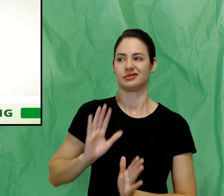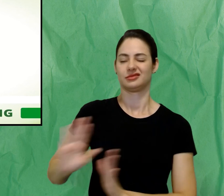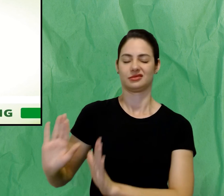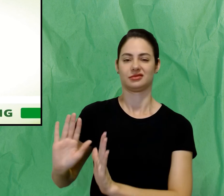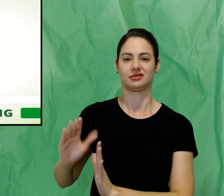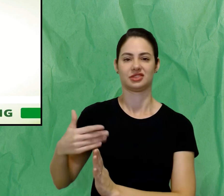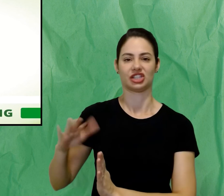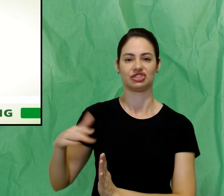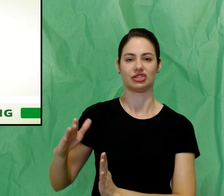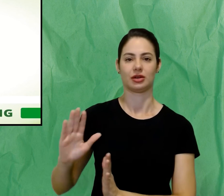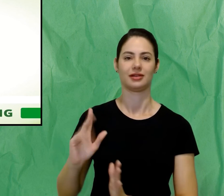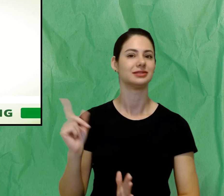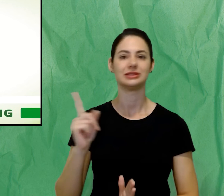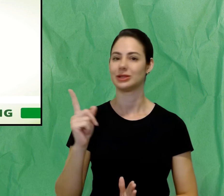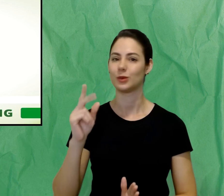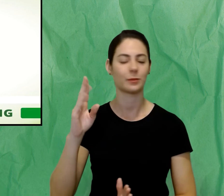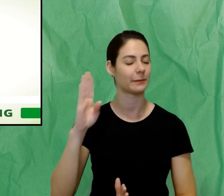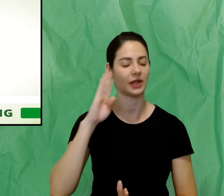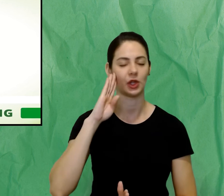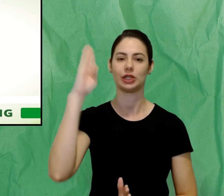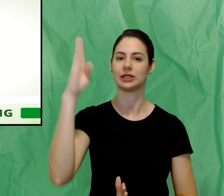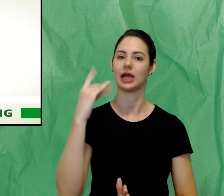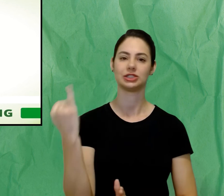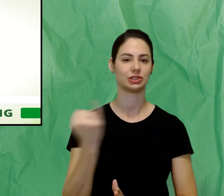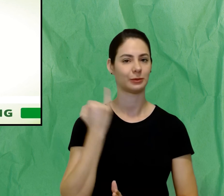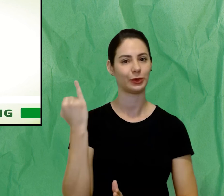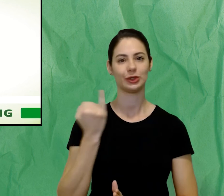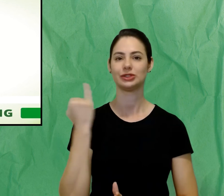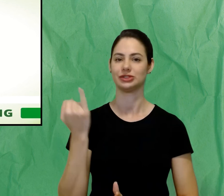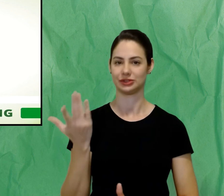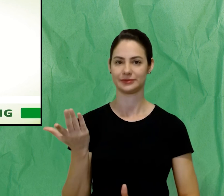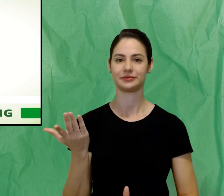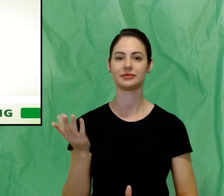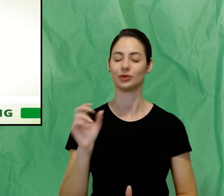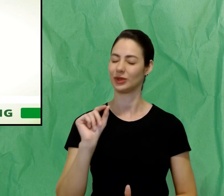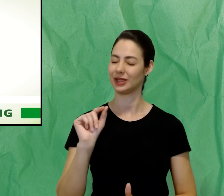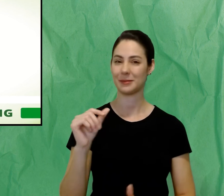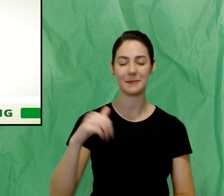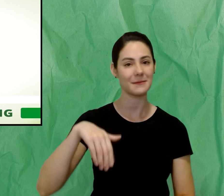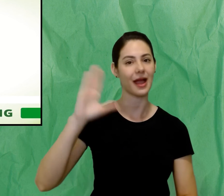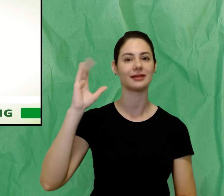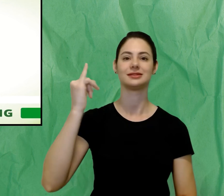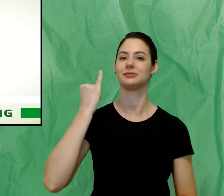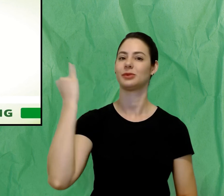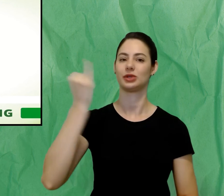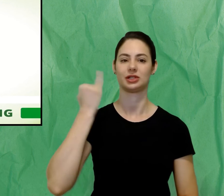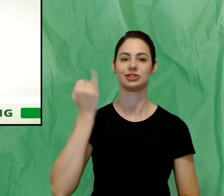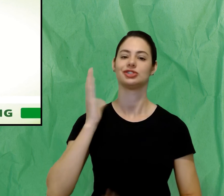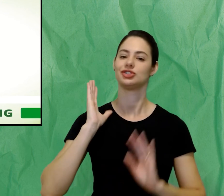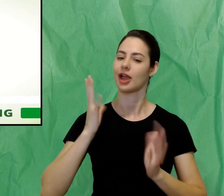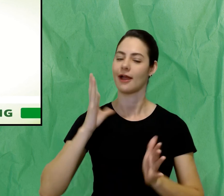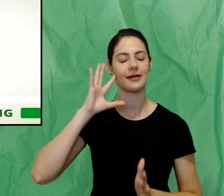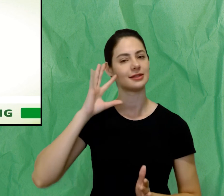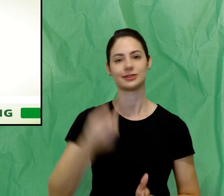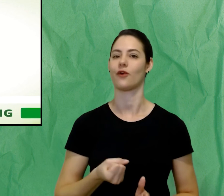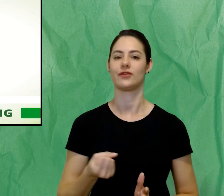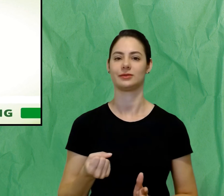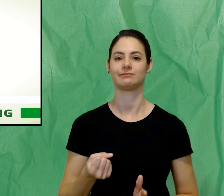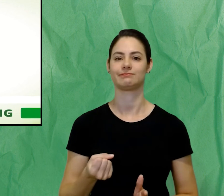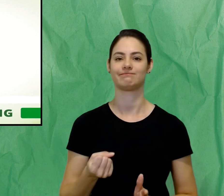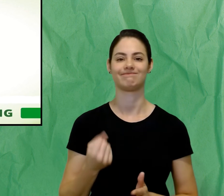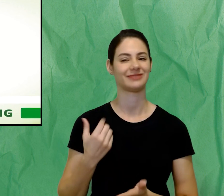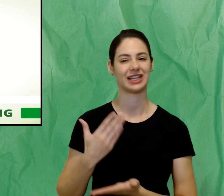o que é importante por último, né? Tem ali a sua lista de prioridades e o que for mais importante, você já